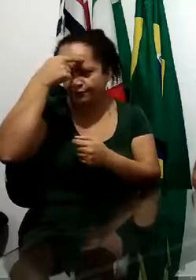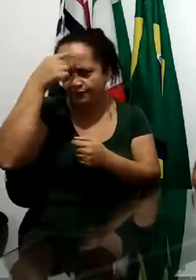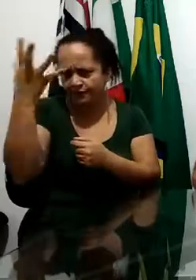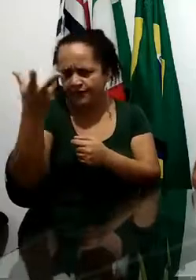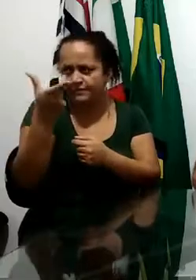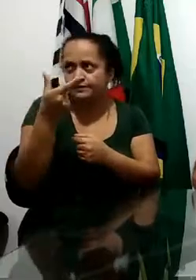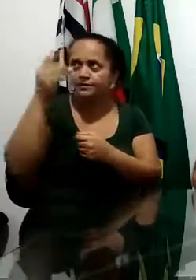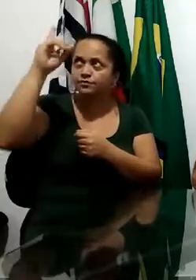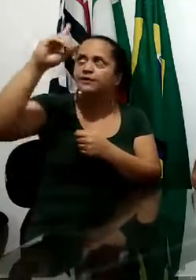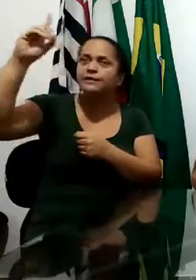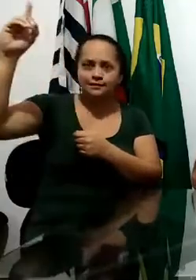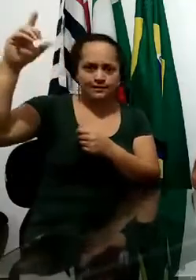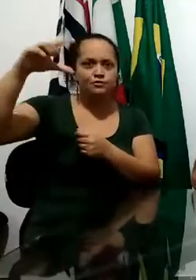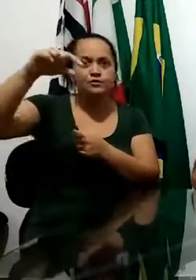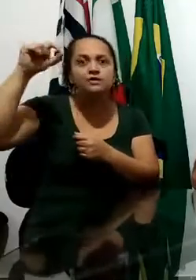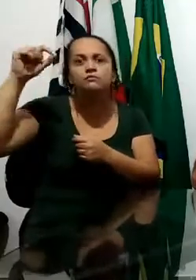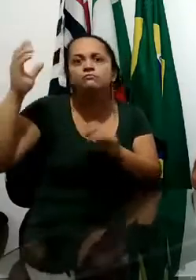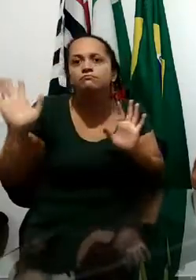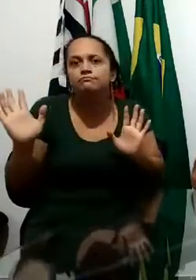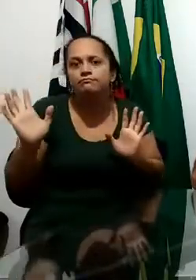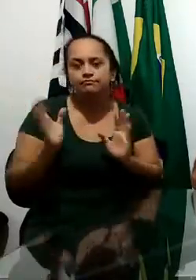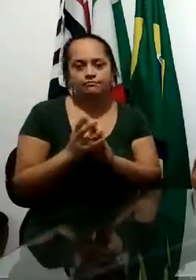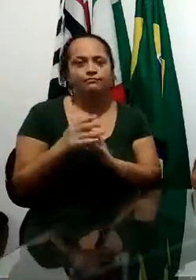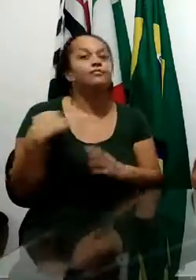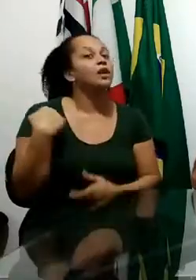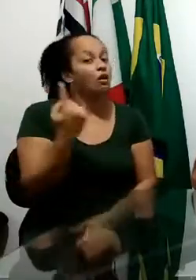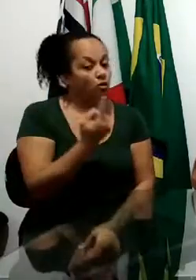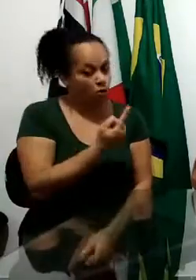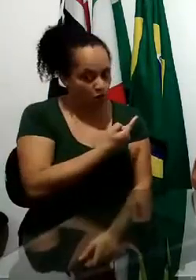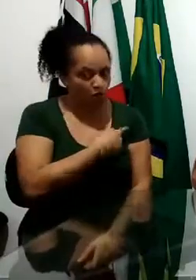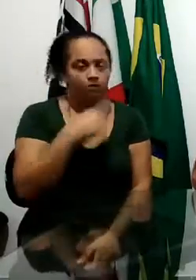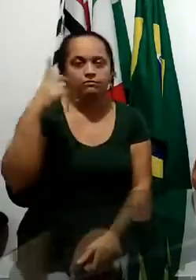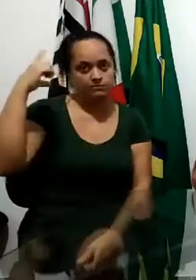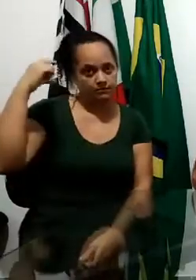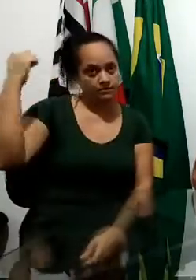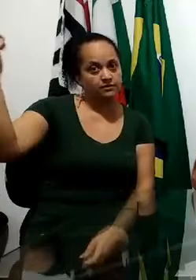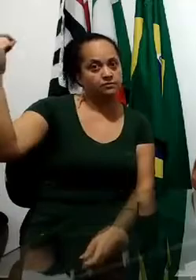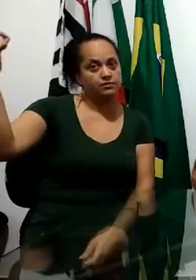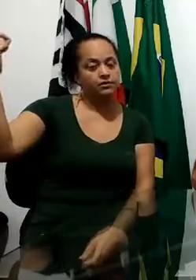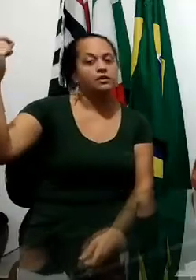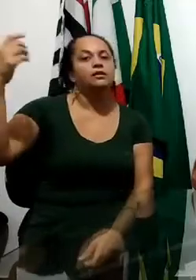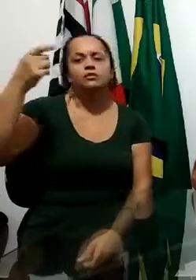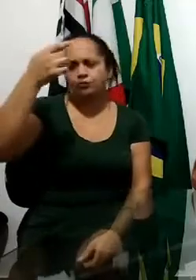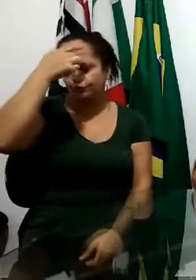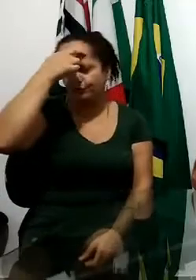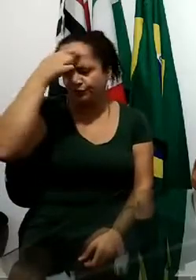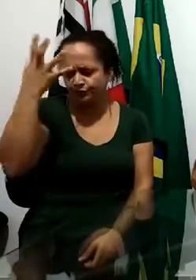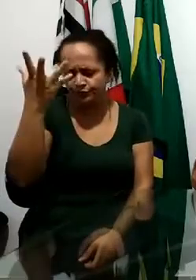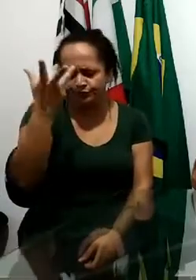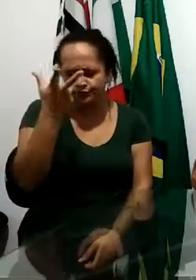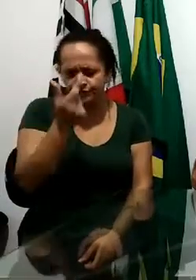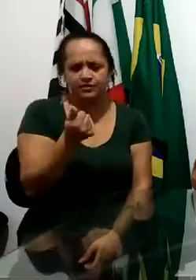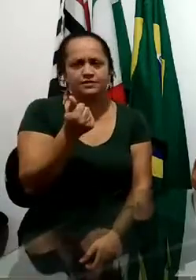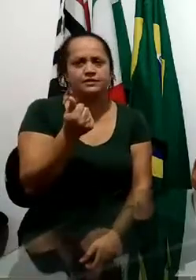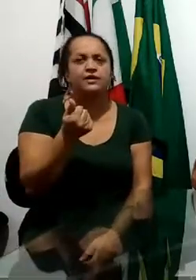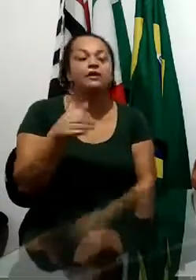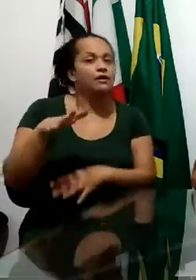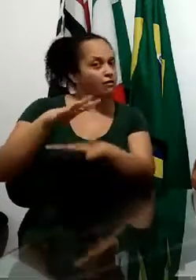interessante. Nós fomos chamados com uma santa vocação, né? Para cumprir uma